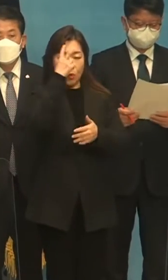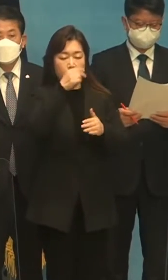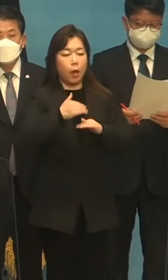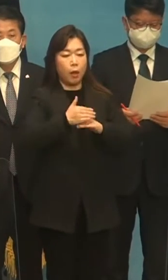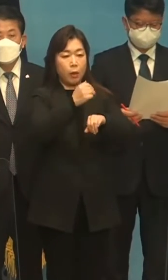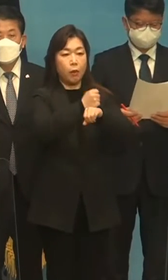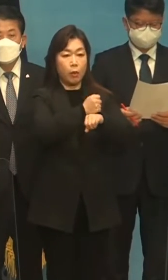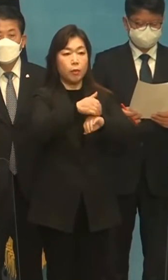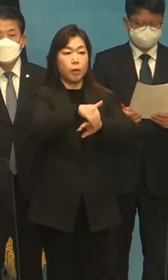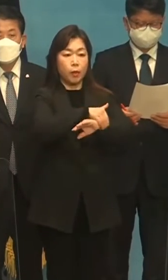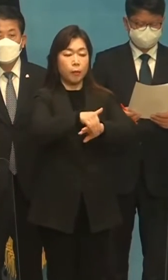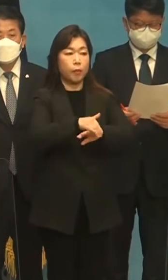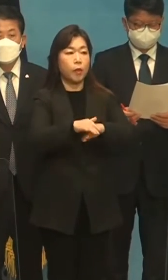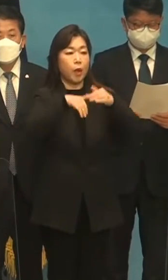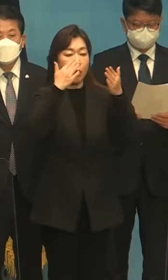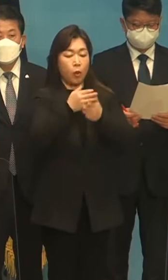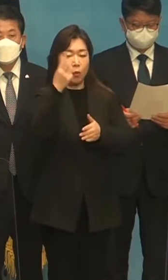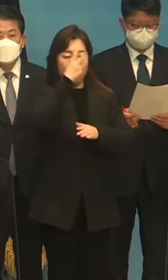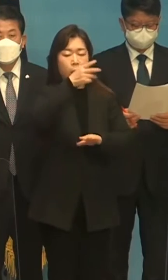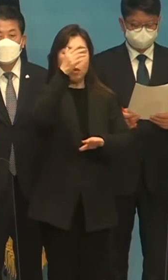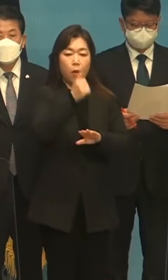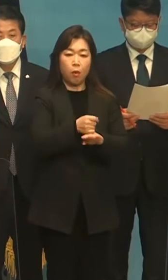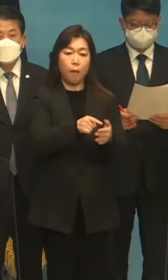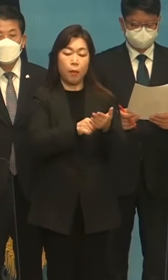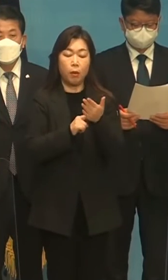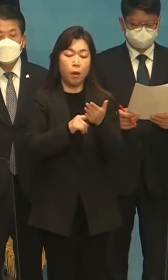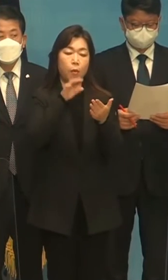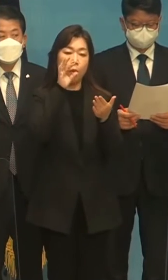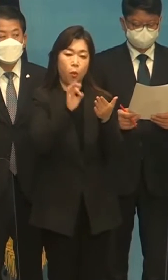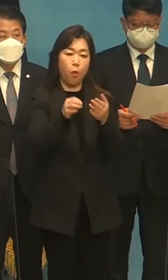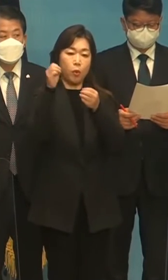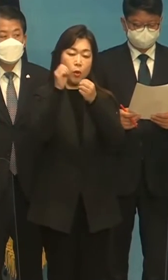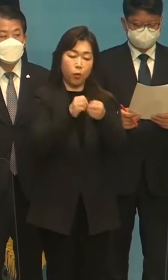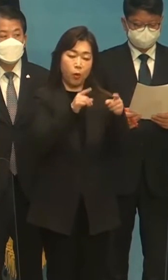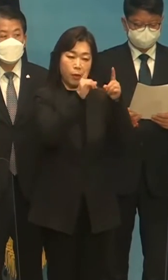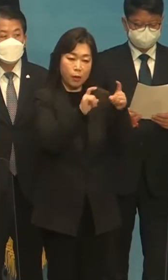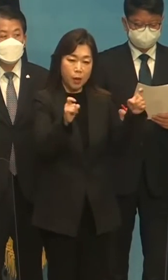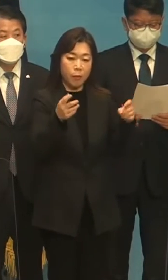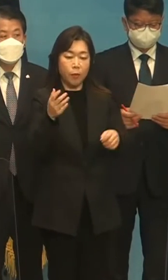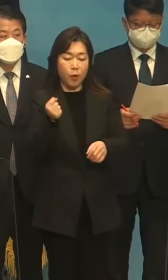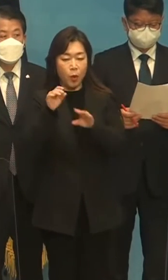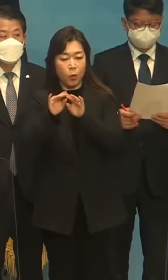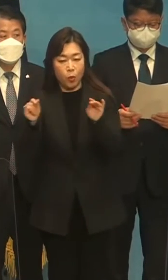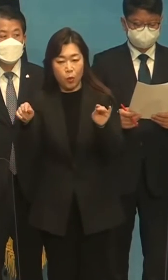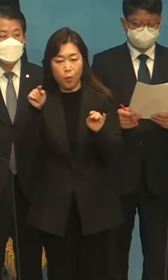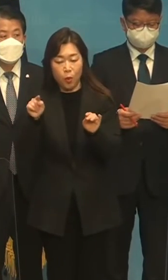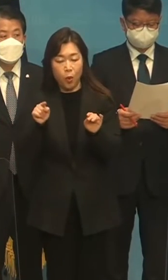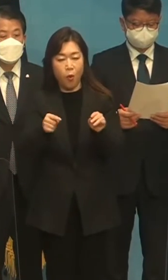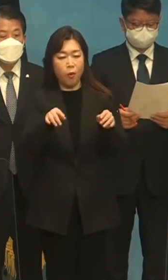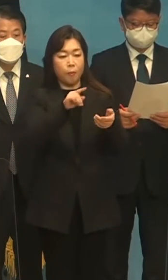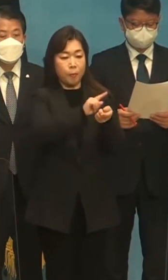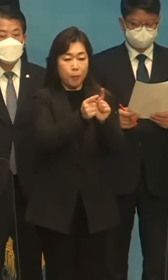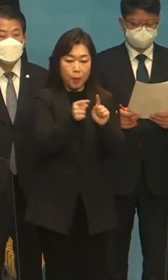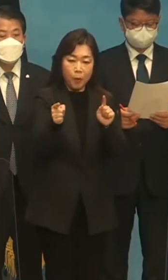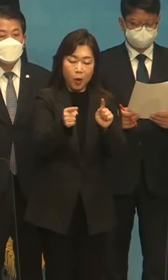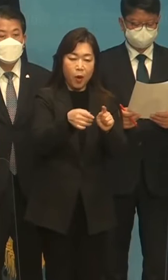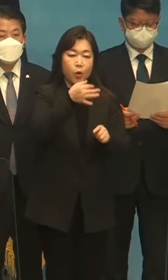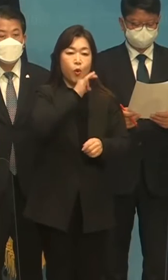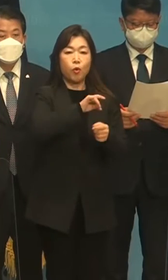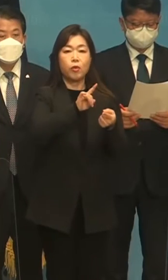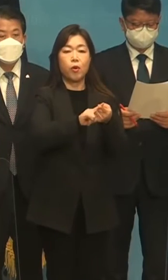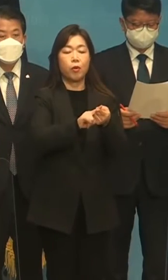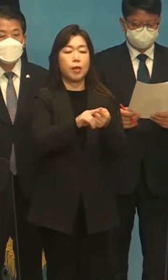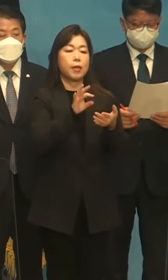추진할 것이다. 전수조사 결과를 바탕으로 전통사찰과 소유 토지의 합리적이고